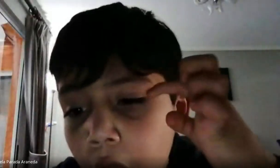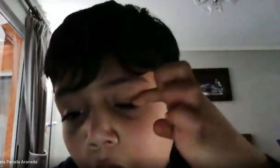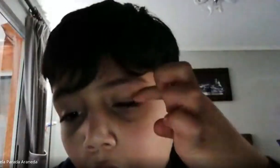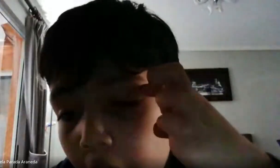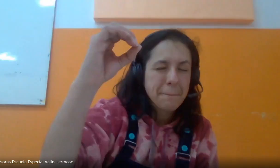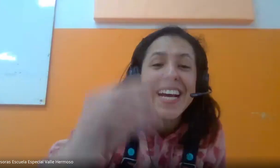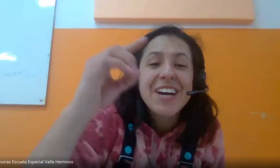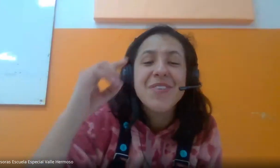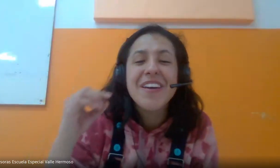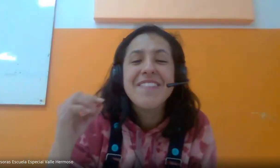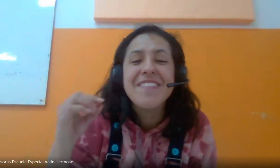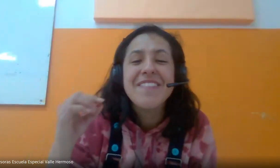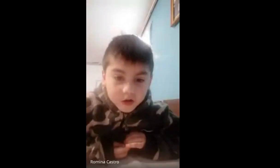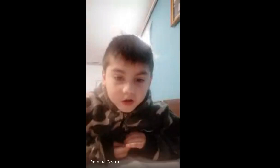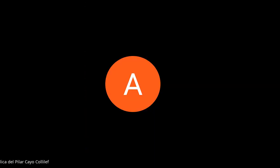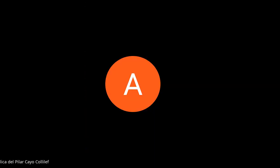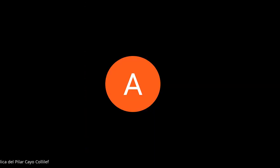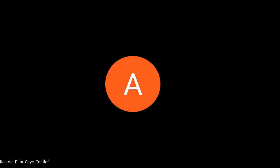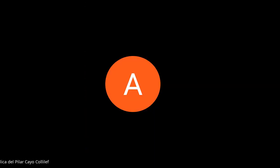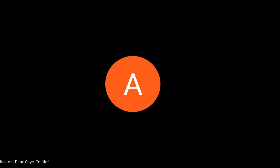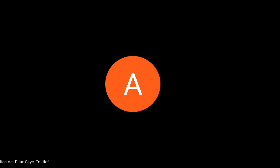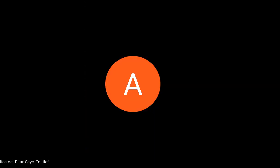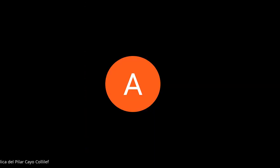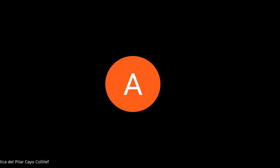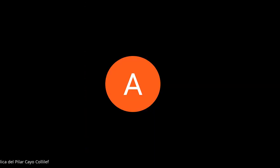¡Oh! ¡Oreja! Muy bien, Noel. ¡Ojo!